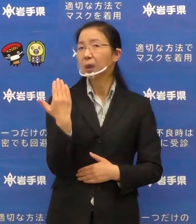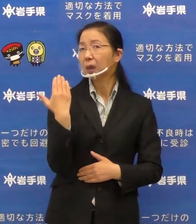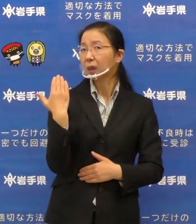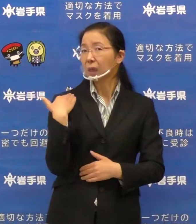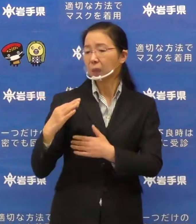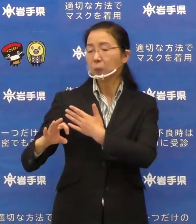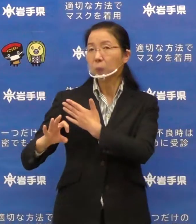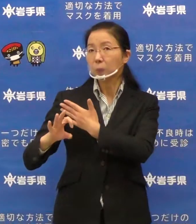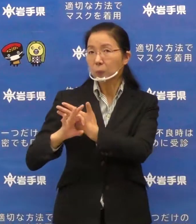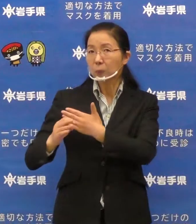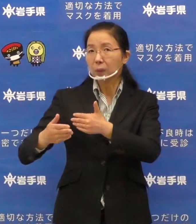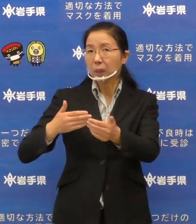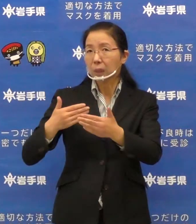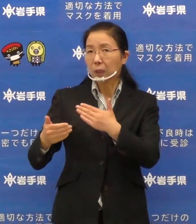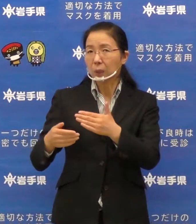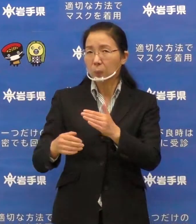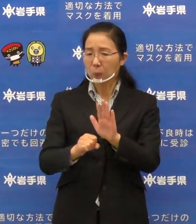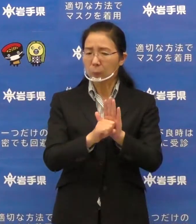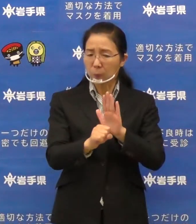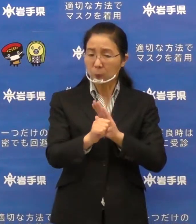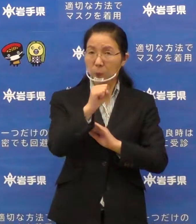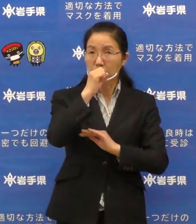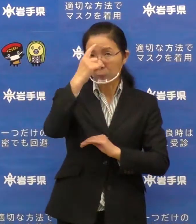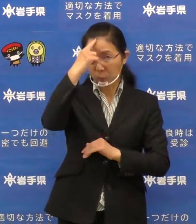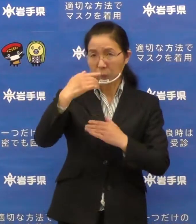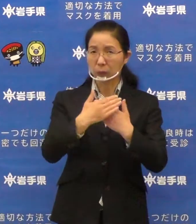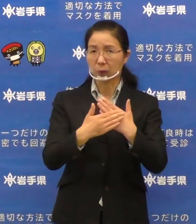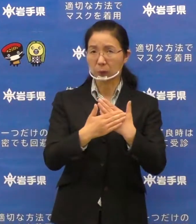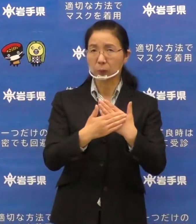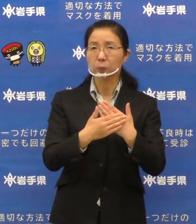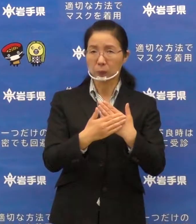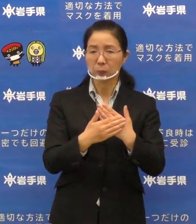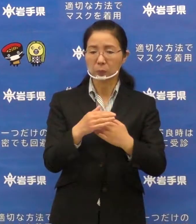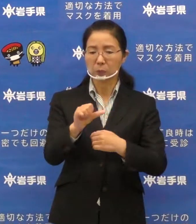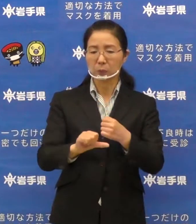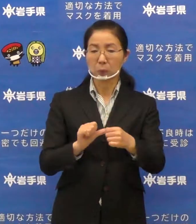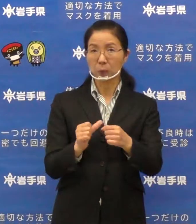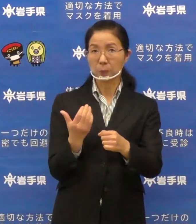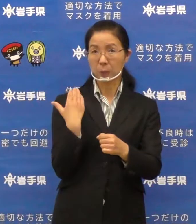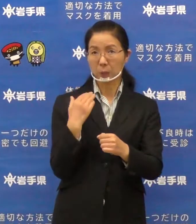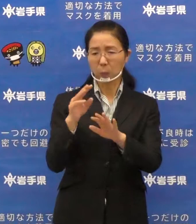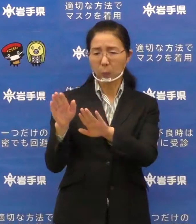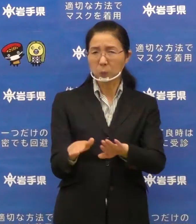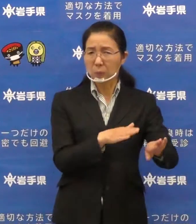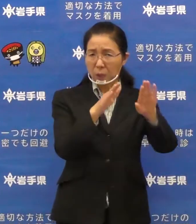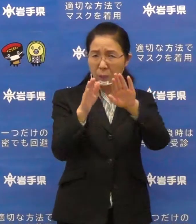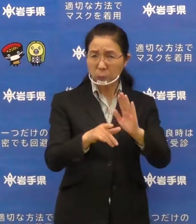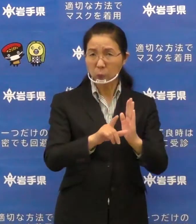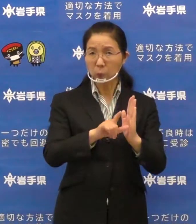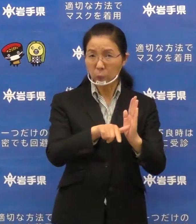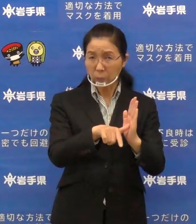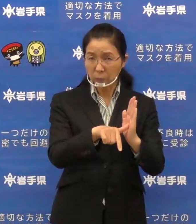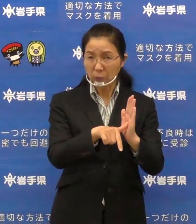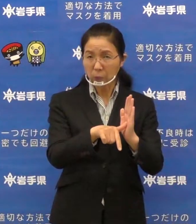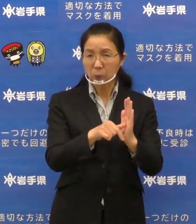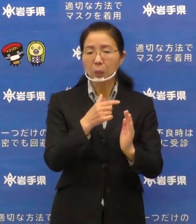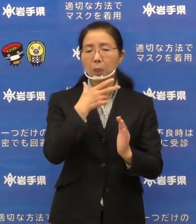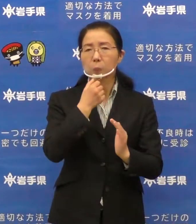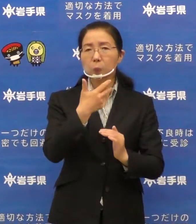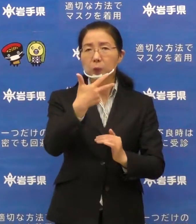ことが重要で、5年前の台風災害で福祉